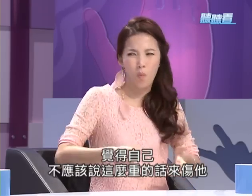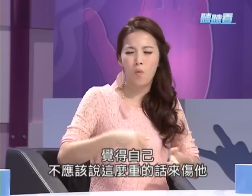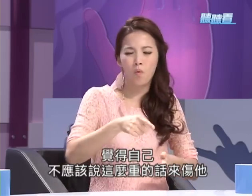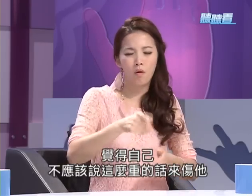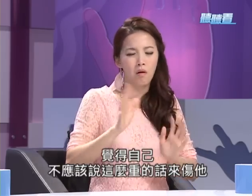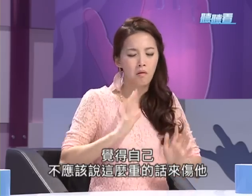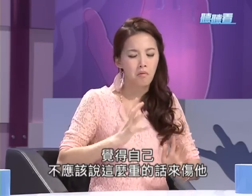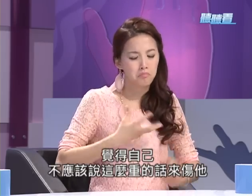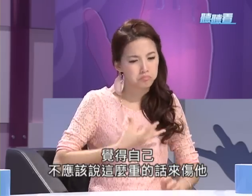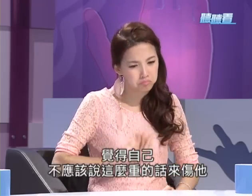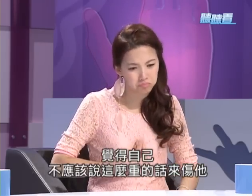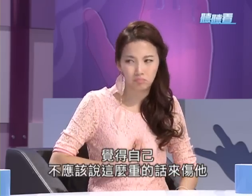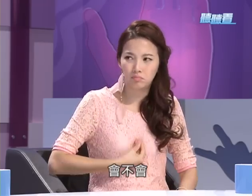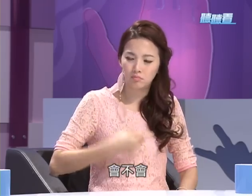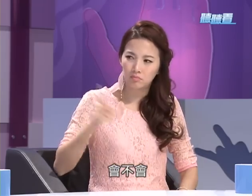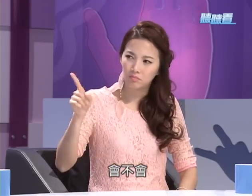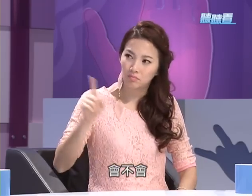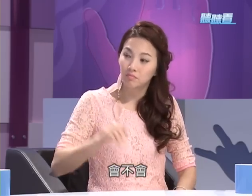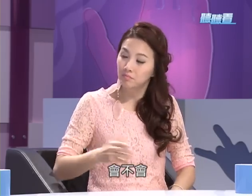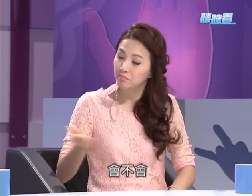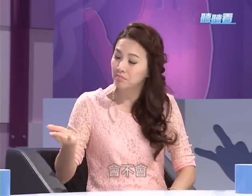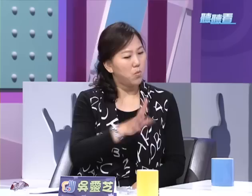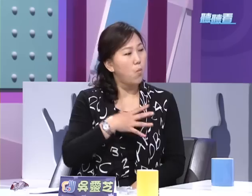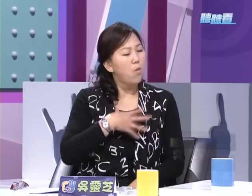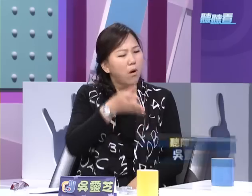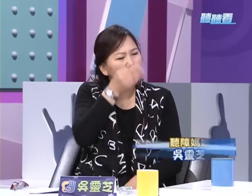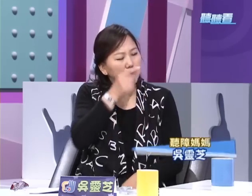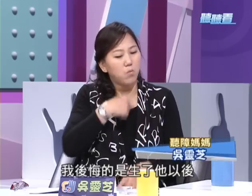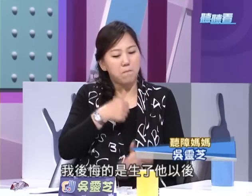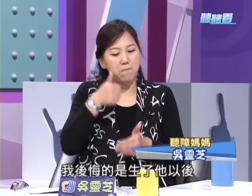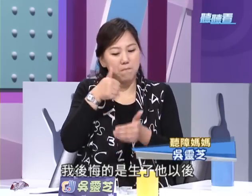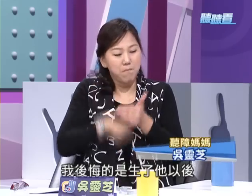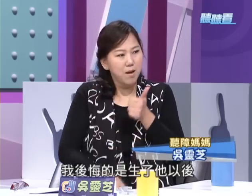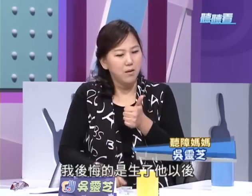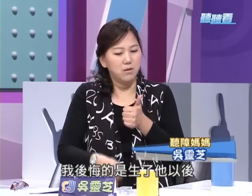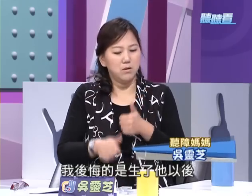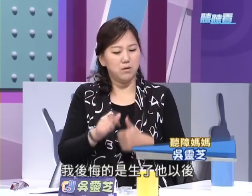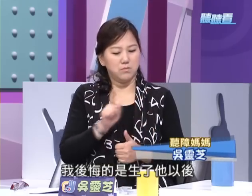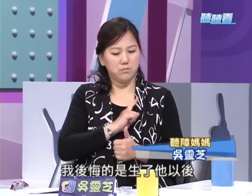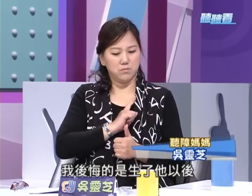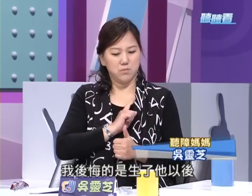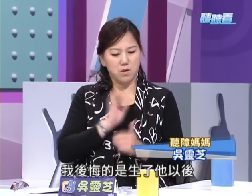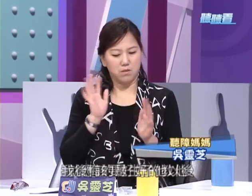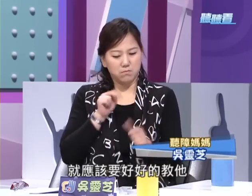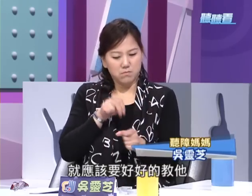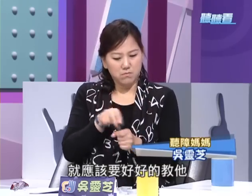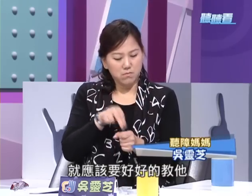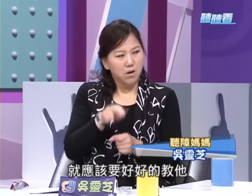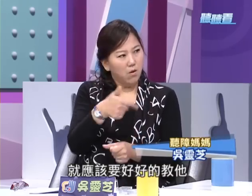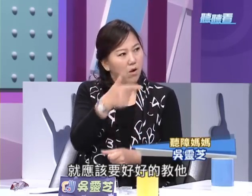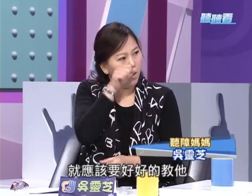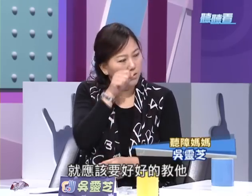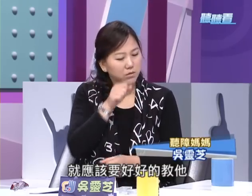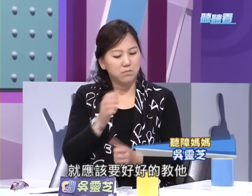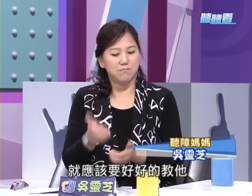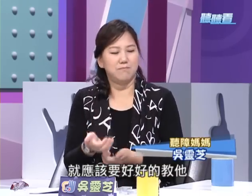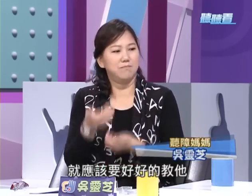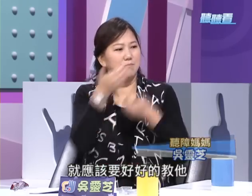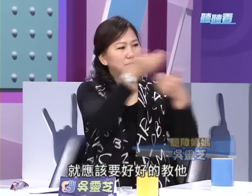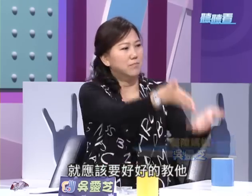来伤他？会不会？我后悔的是，生了他以后就应该要好好的教他，我